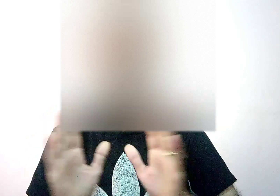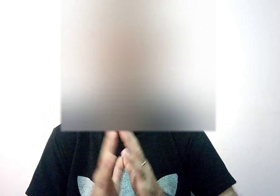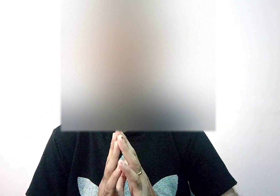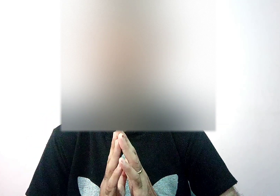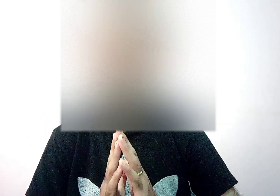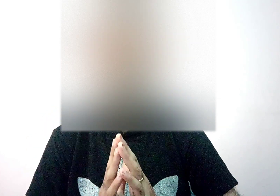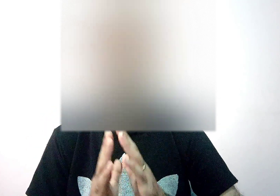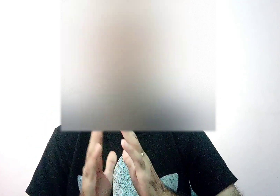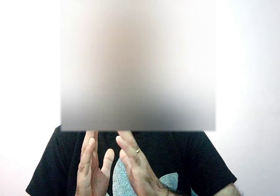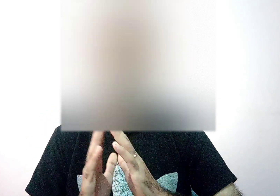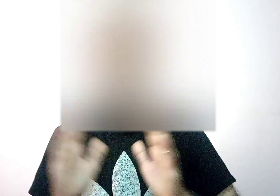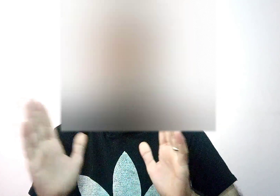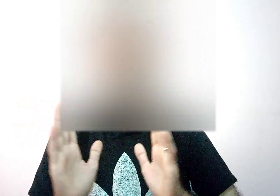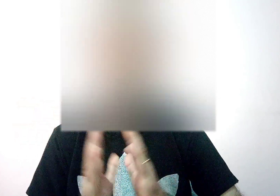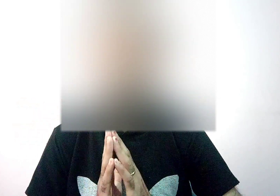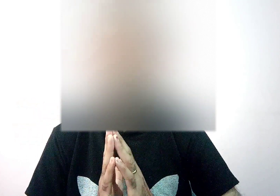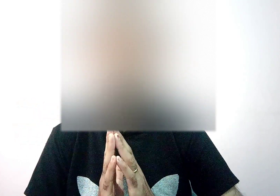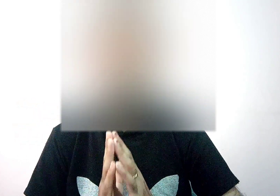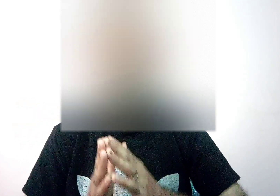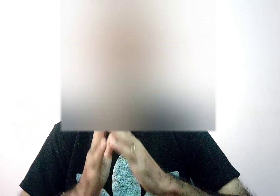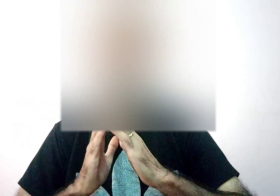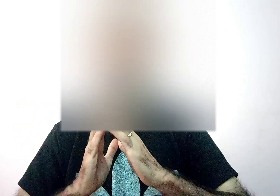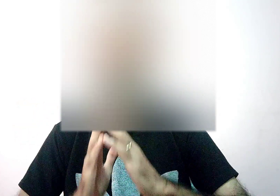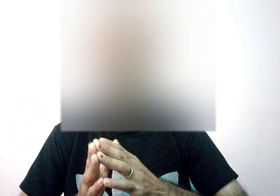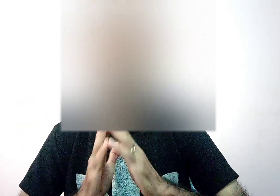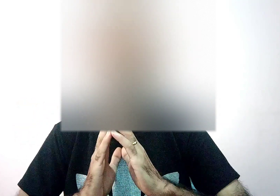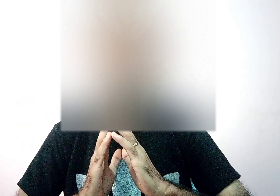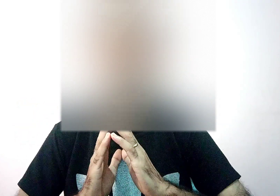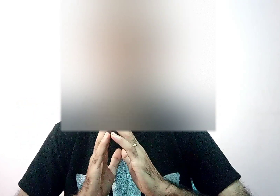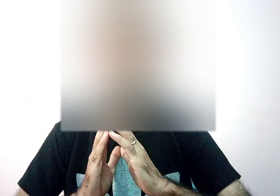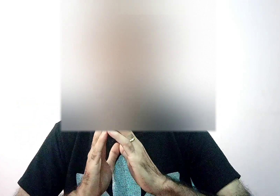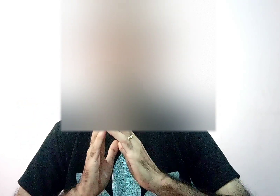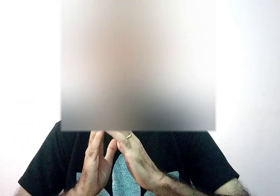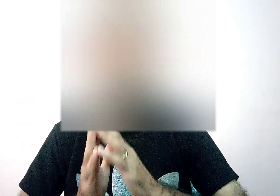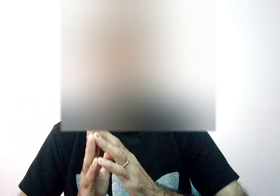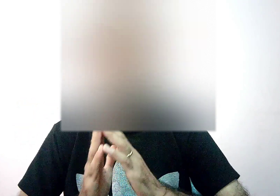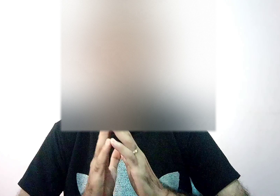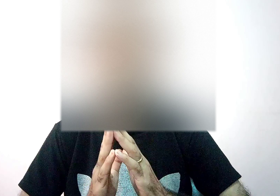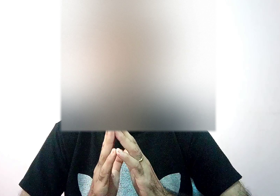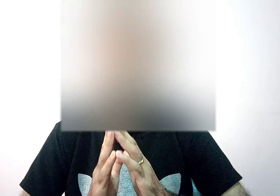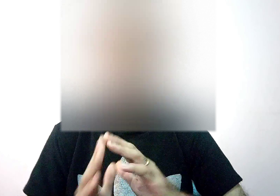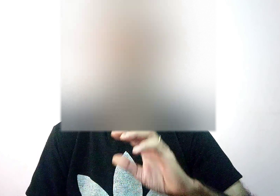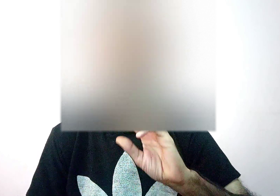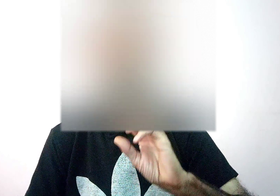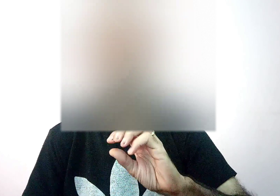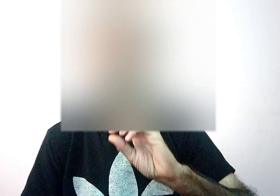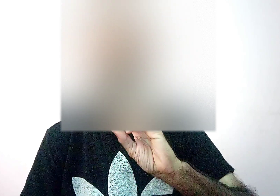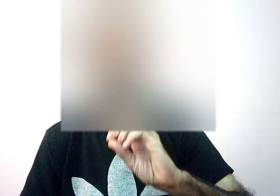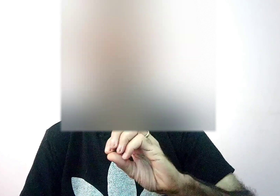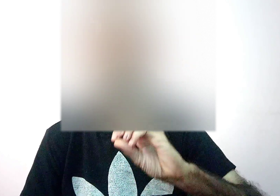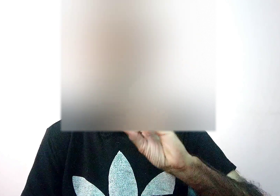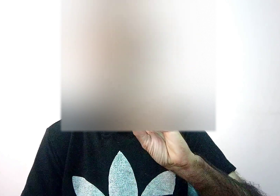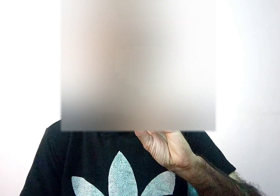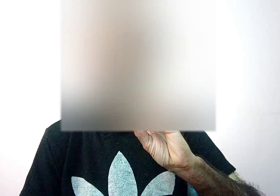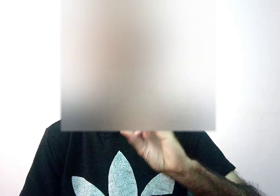جدا. المهم مش هطول عليكم، الرئيس الجديد بايدن لازم يدعم أو